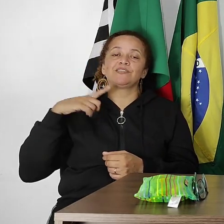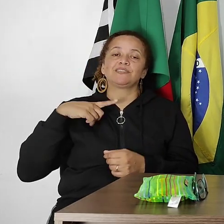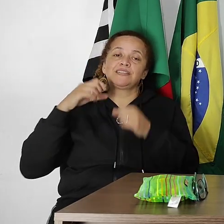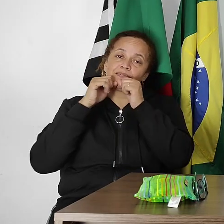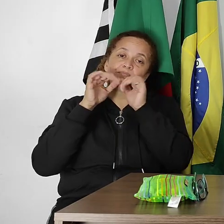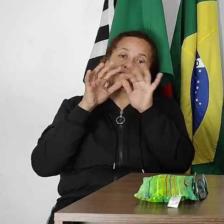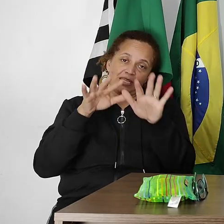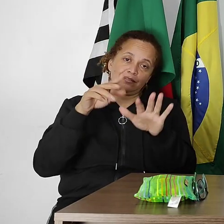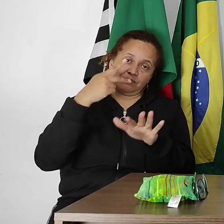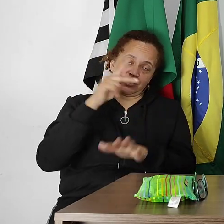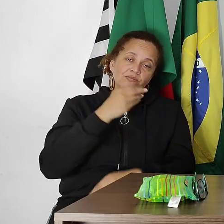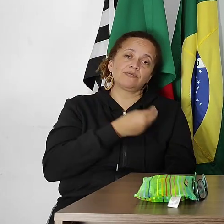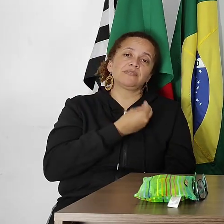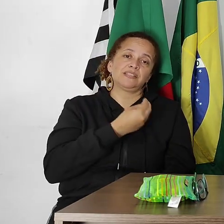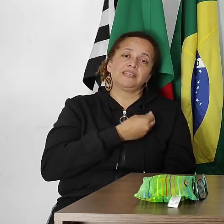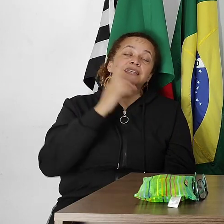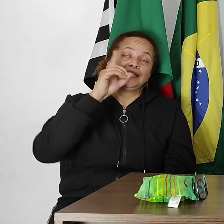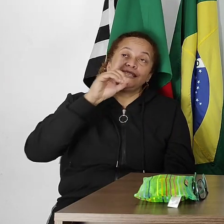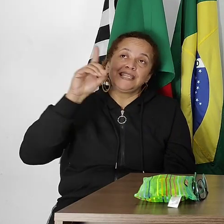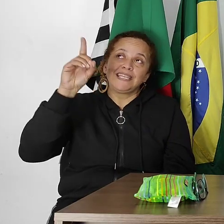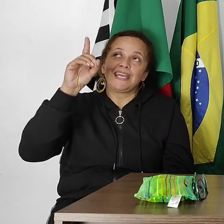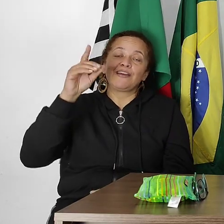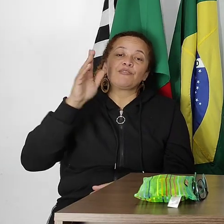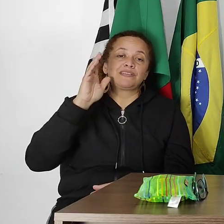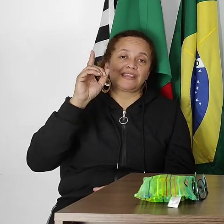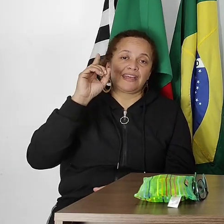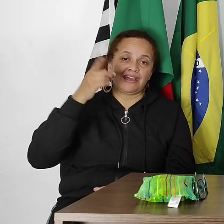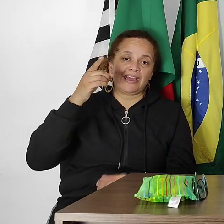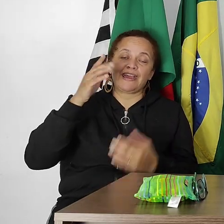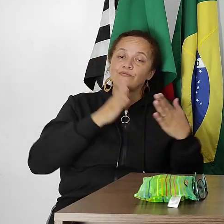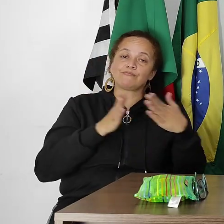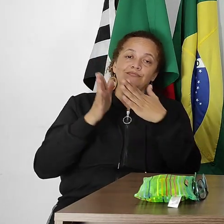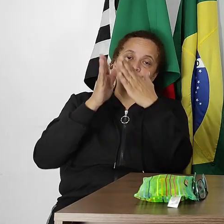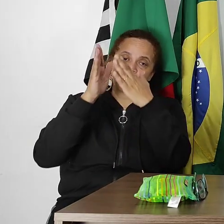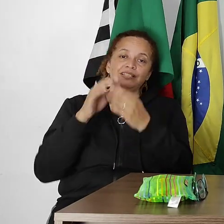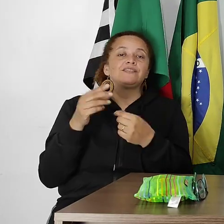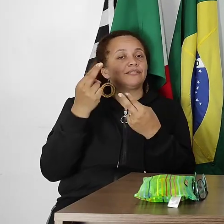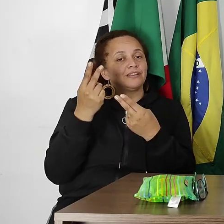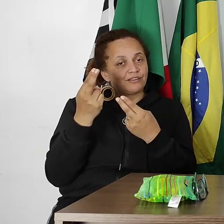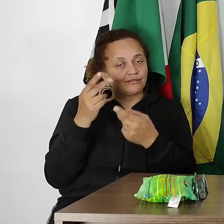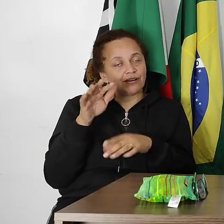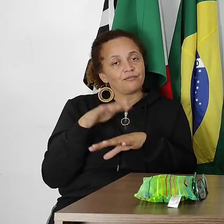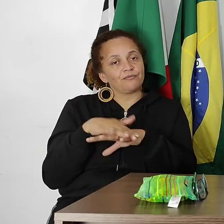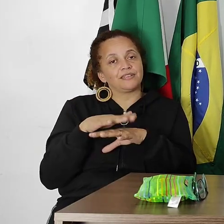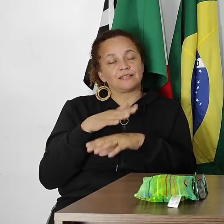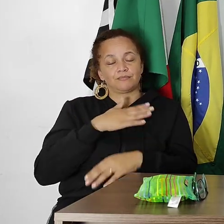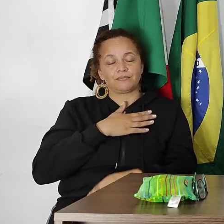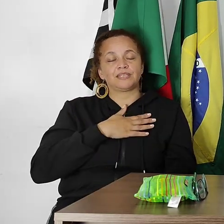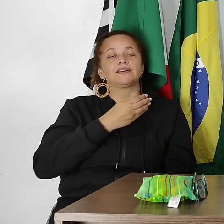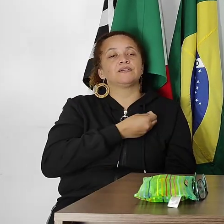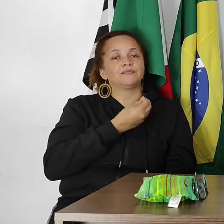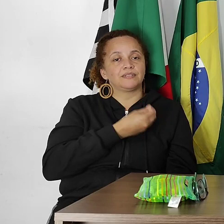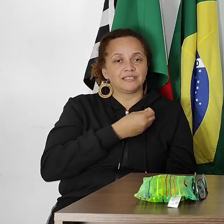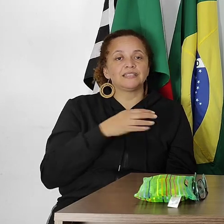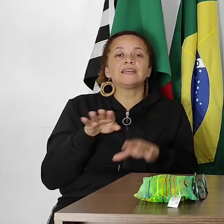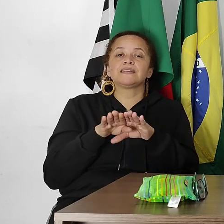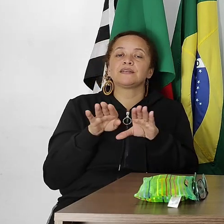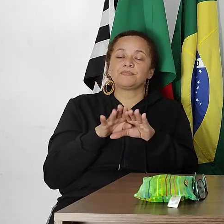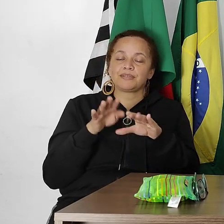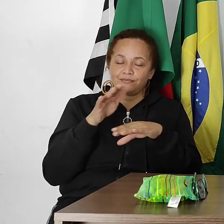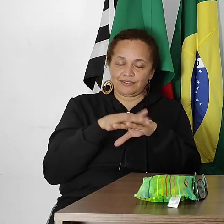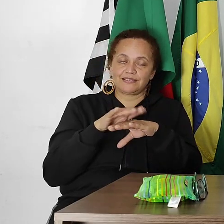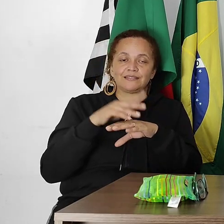você. Deus tem solução para você. Assim como Ele fez na minha vida, Ele vai fazer na sua. Tem solução, não existe